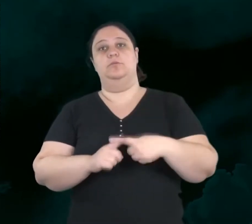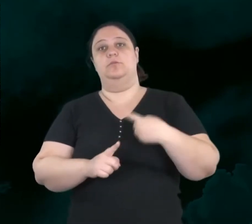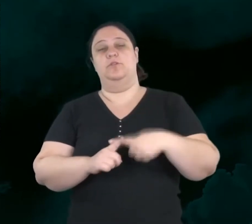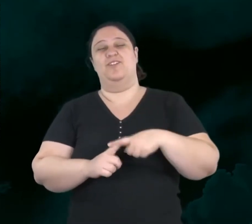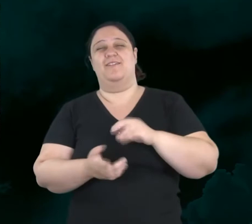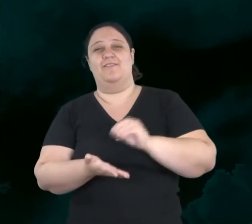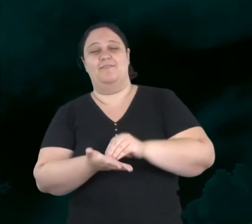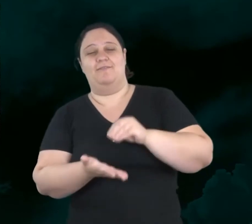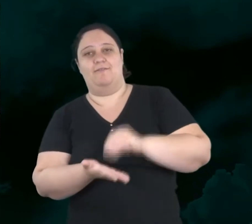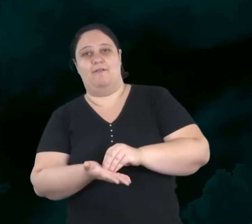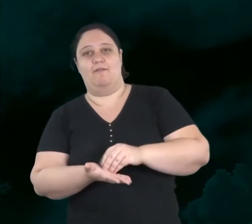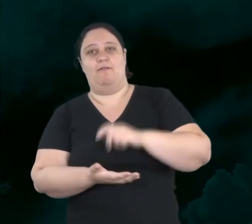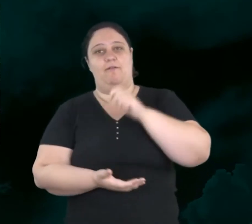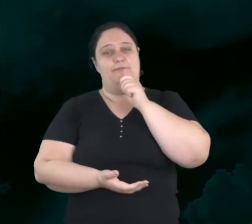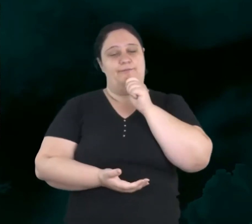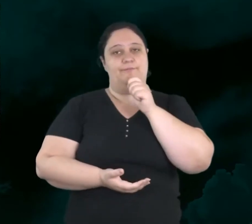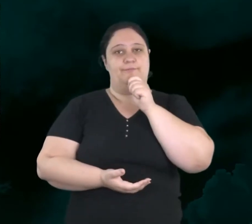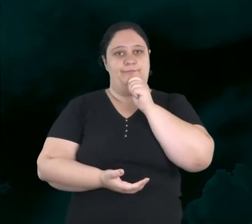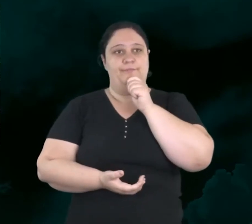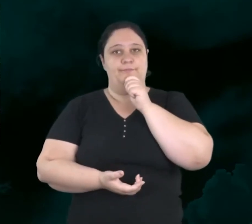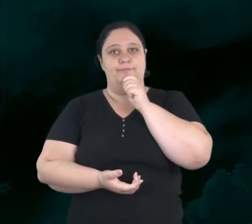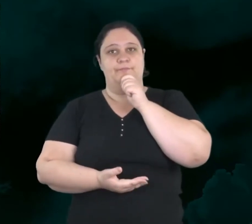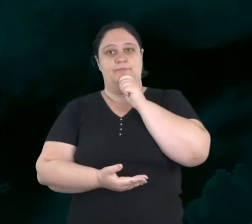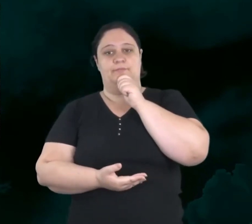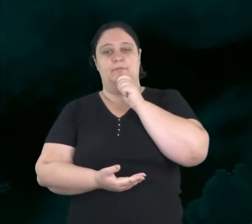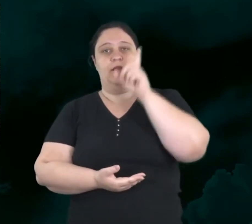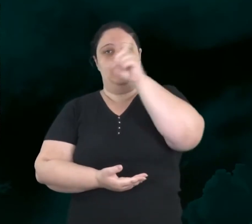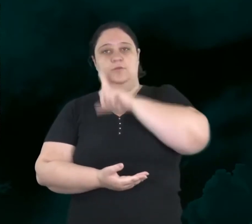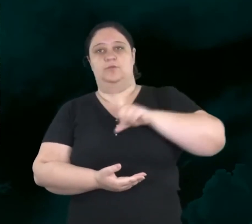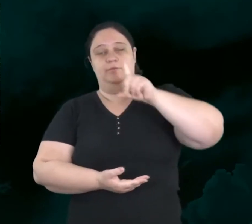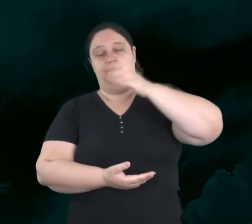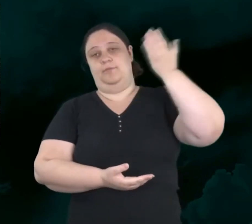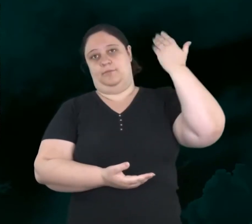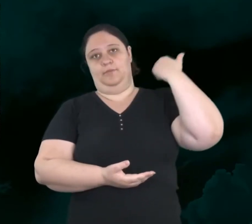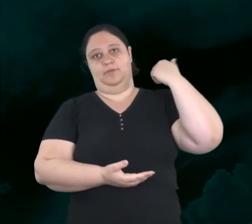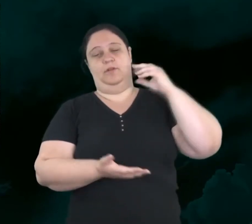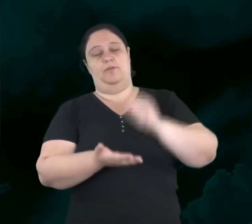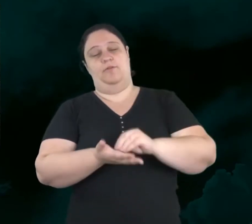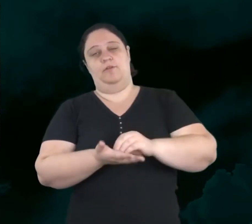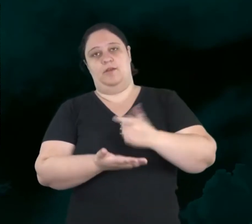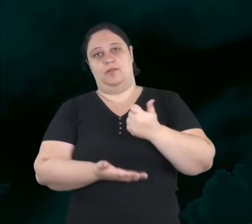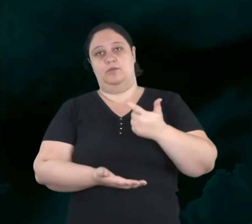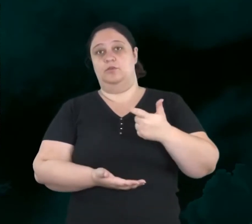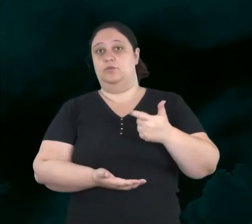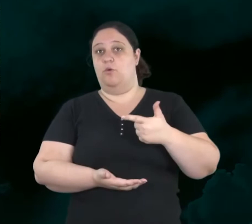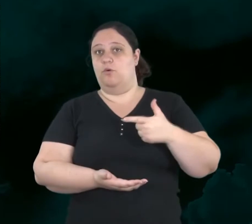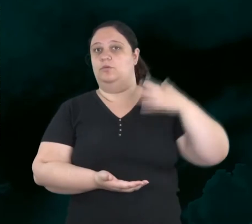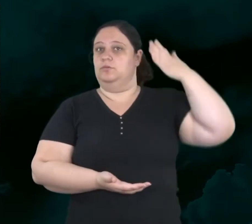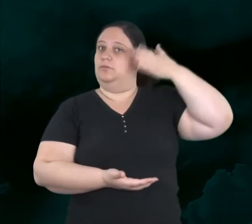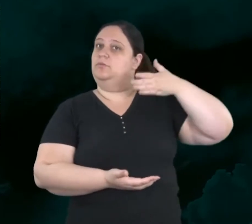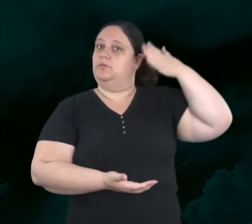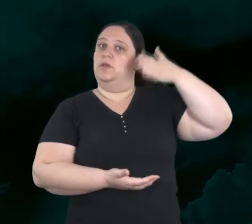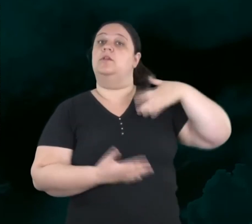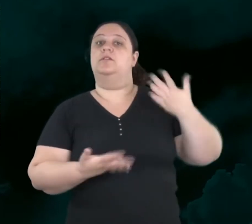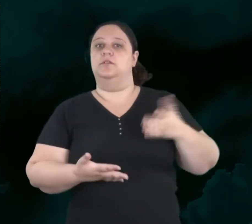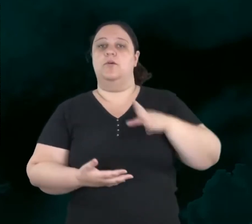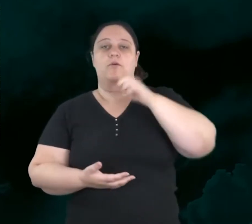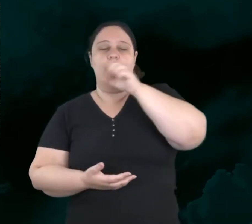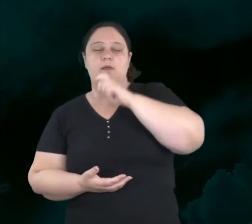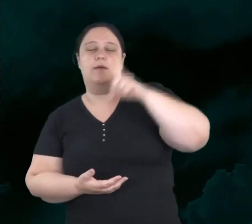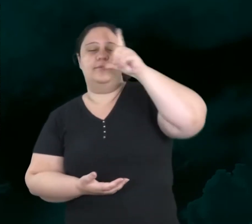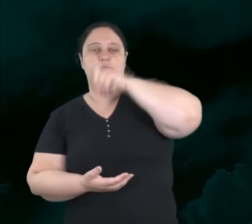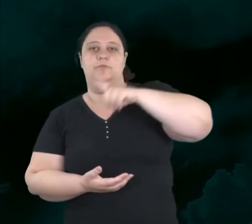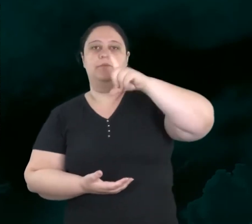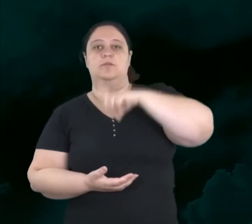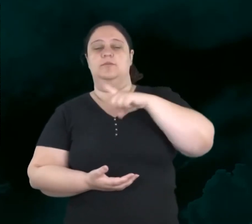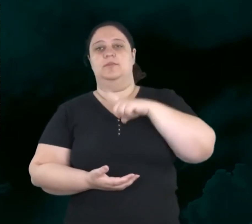no término do domingo passado, 12 mensagens, e cada final de semana nós teremos